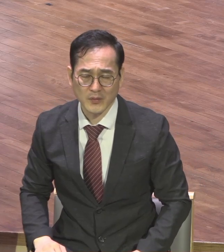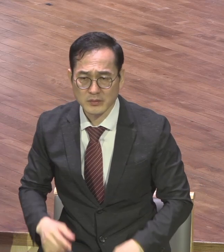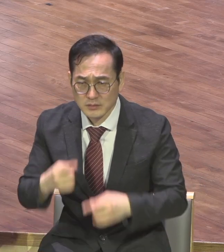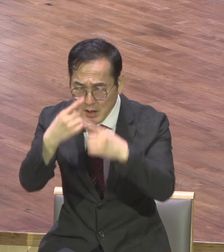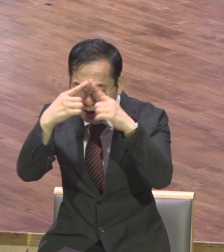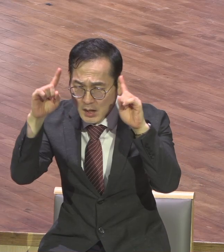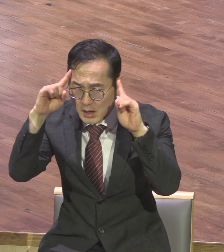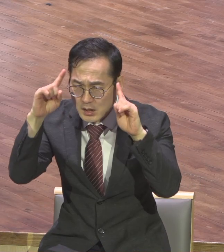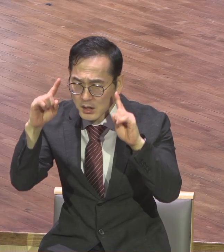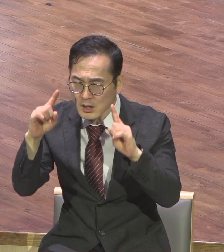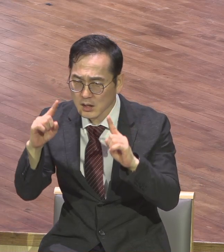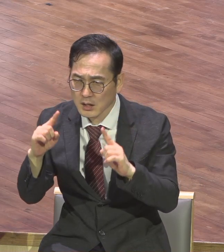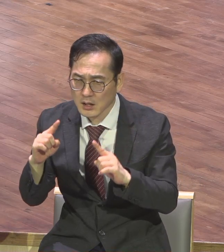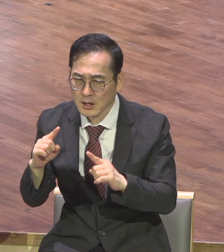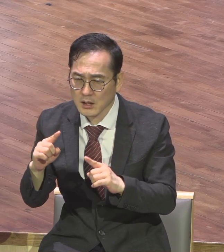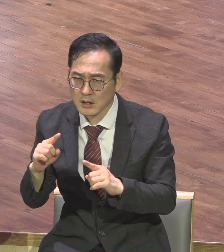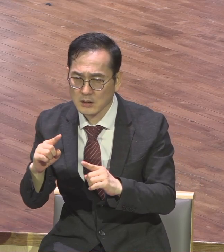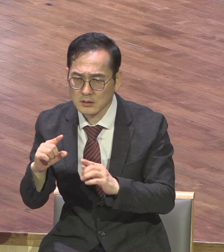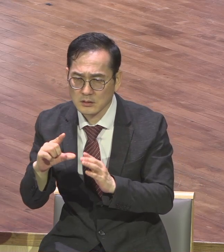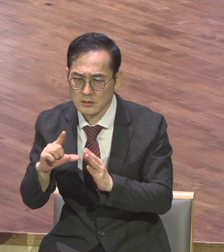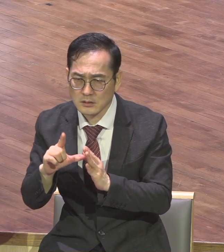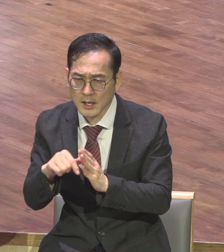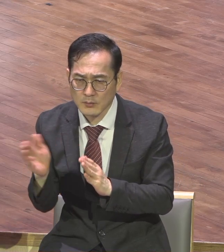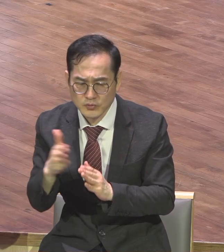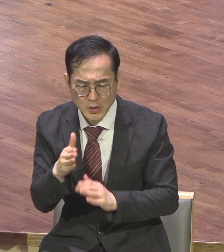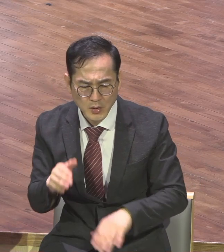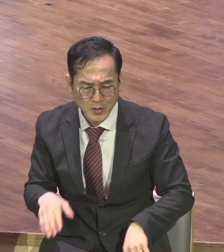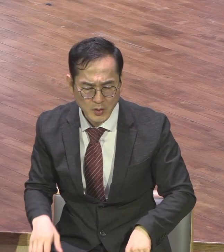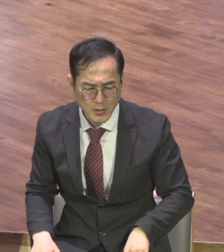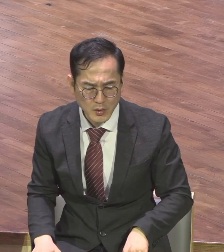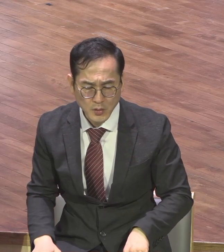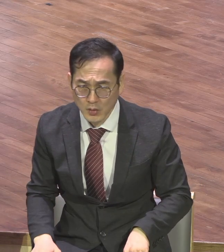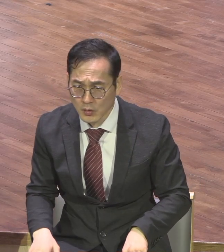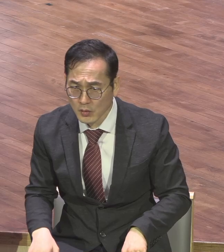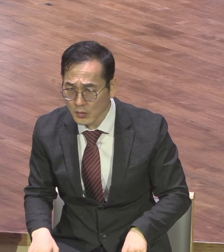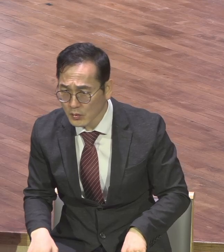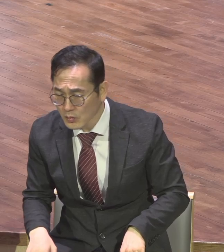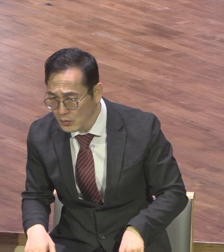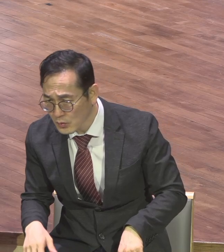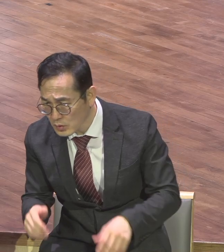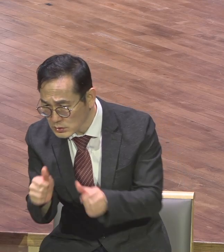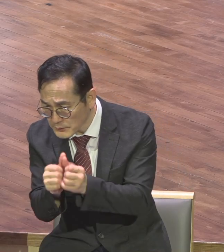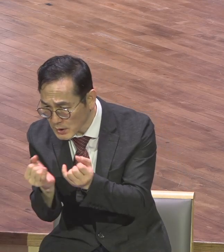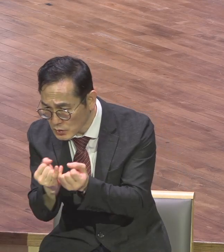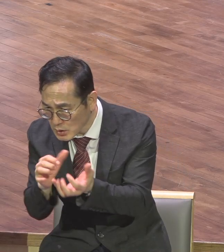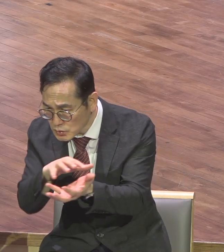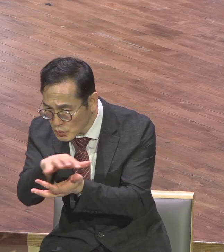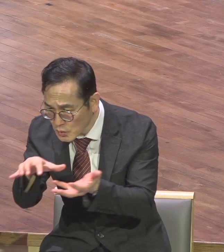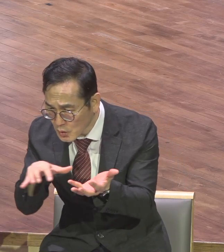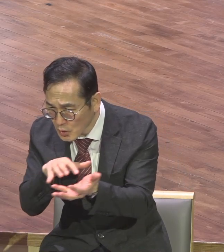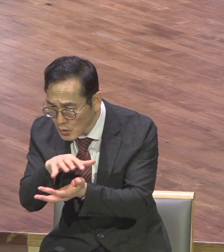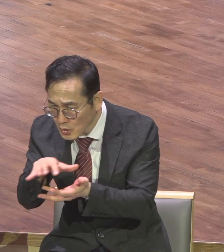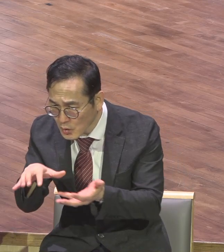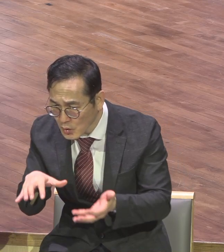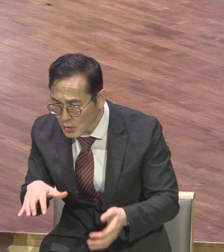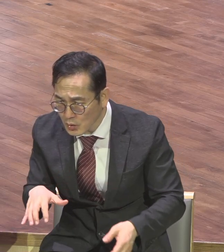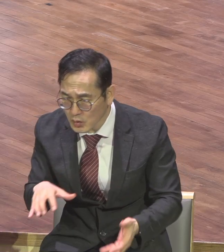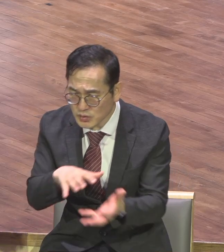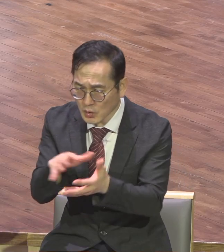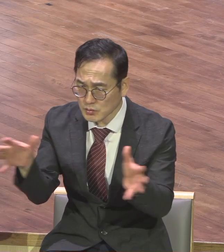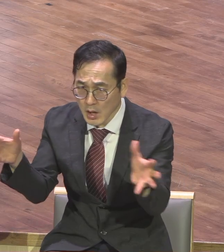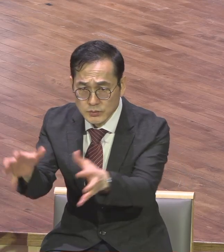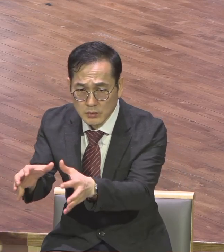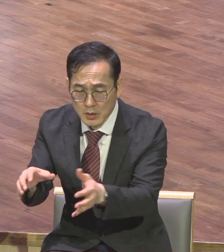대학생 때쯤 되었을 때 남자 여자가 은근히 술 같이 앉더라고. 저 친구 웃긴다 저거. 흉을 봤다니까요